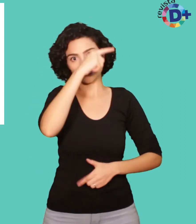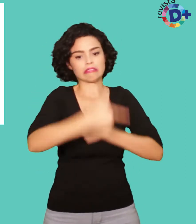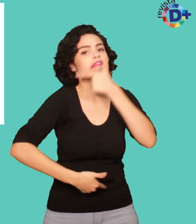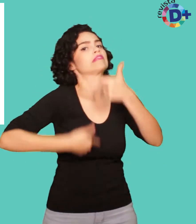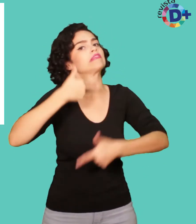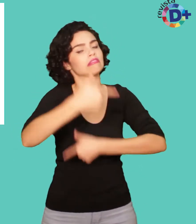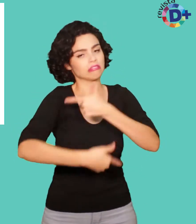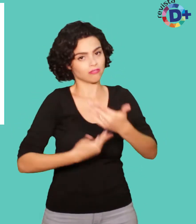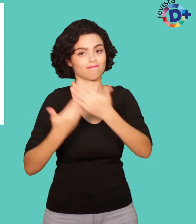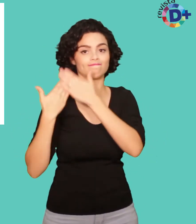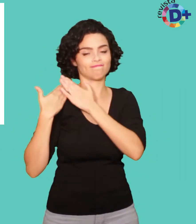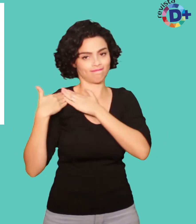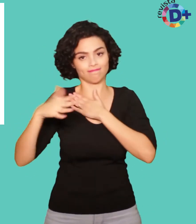muito o trabalho dos dentistas